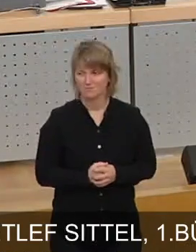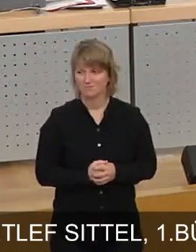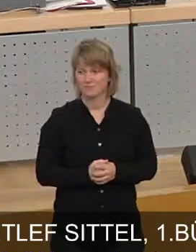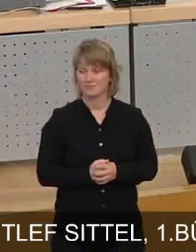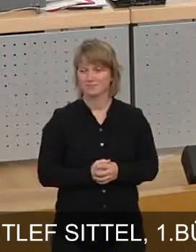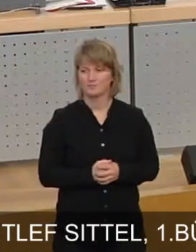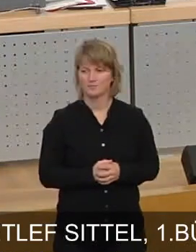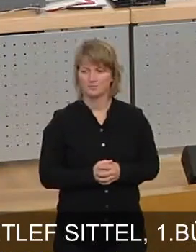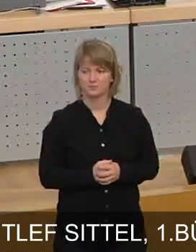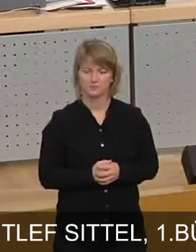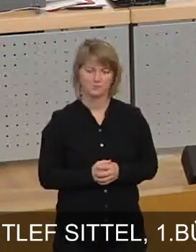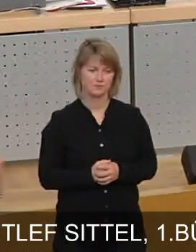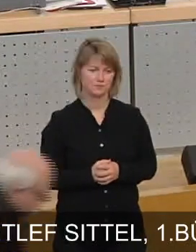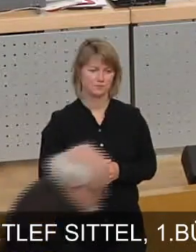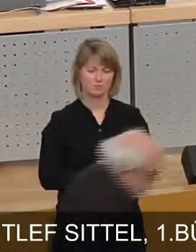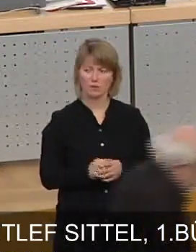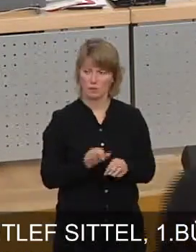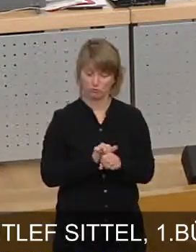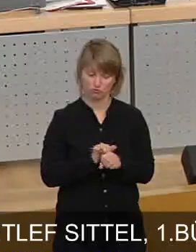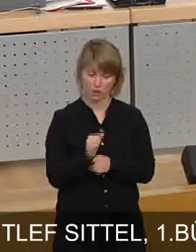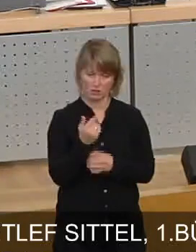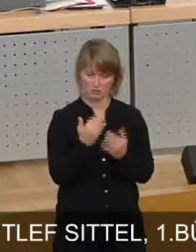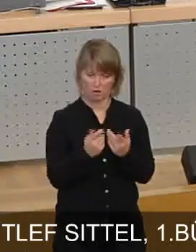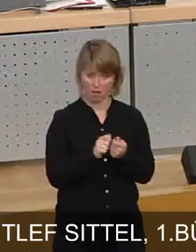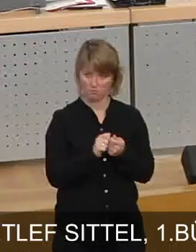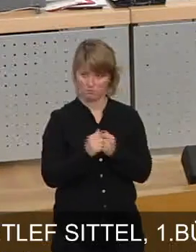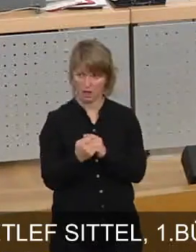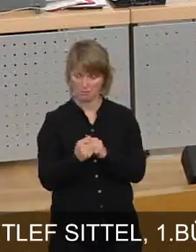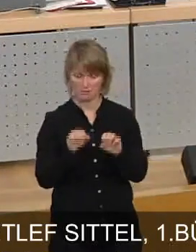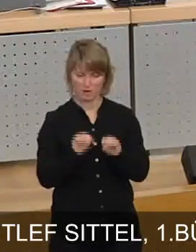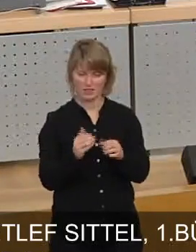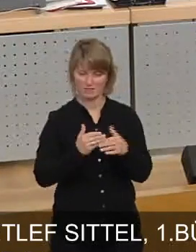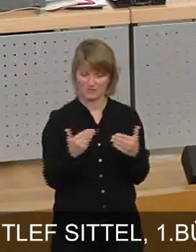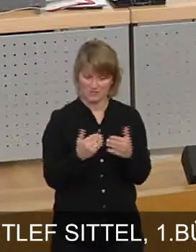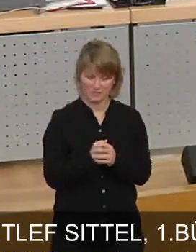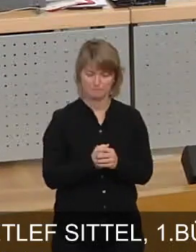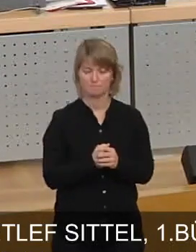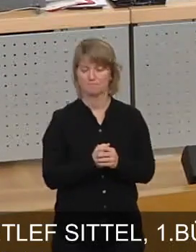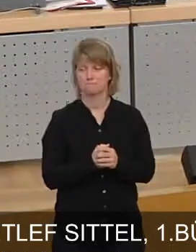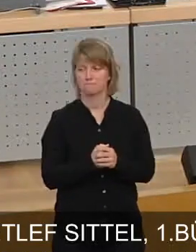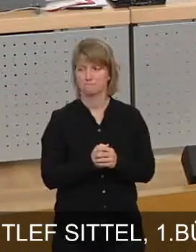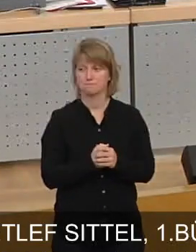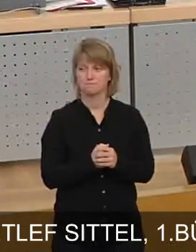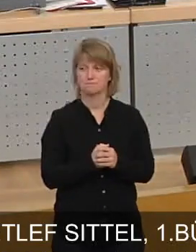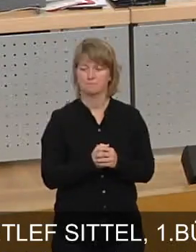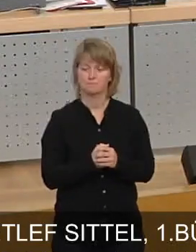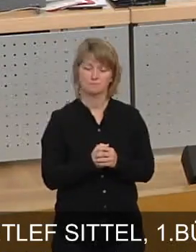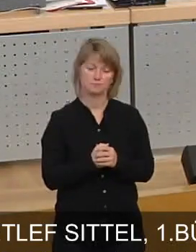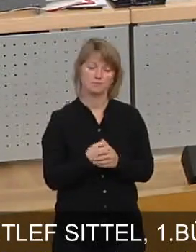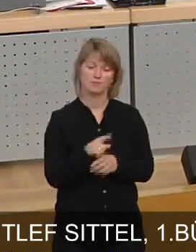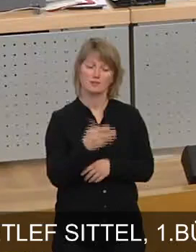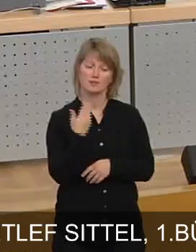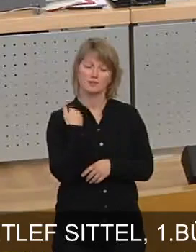schneller auswirkt und was ich auch als einen wichtigen Begleitbeschluss ansehe, war der